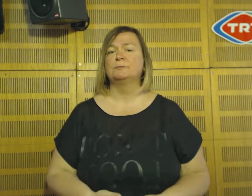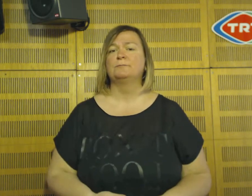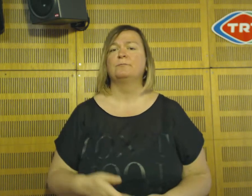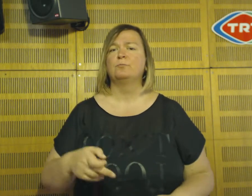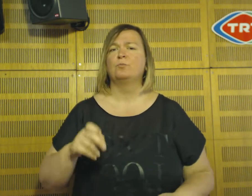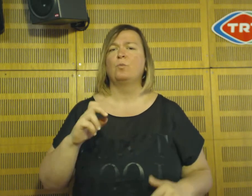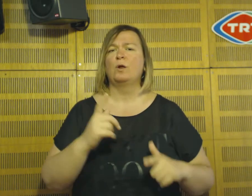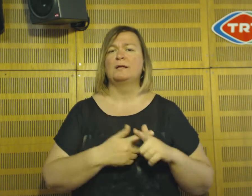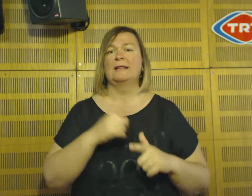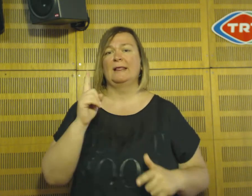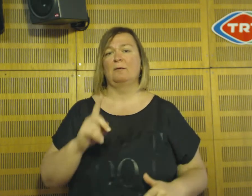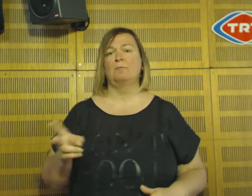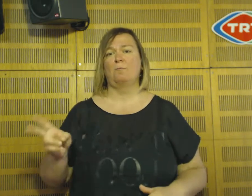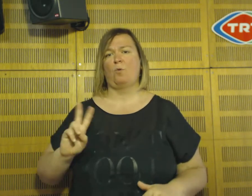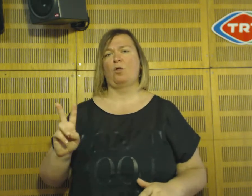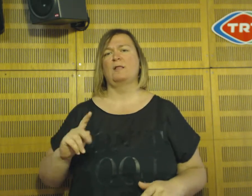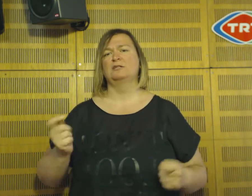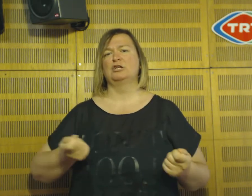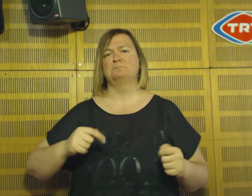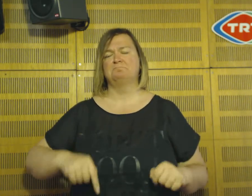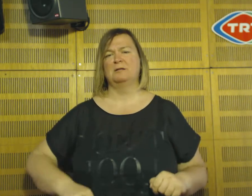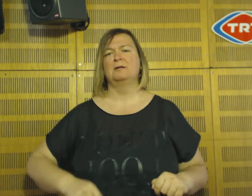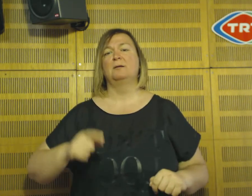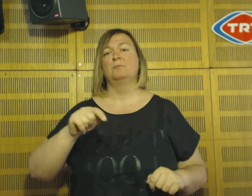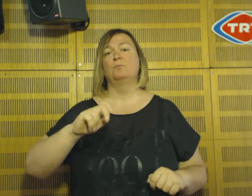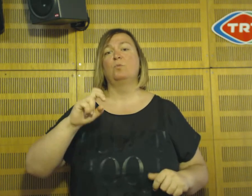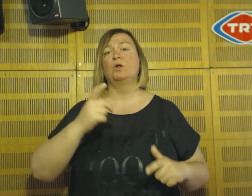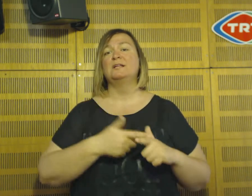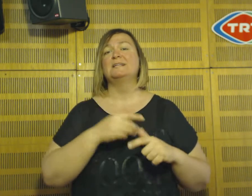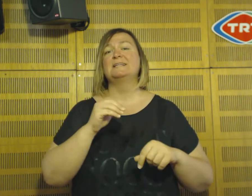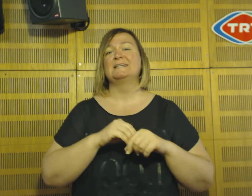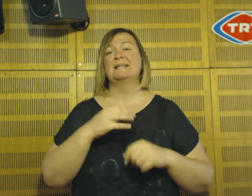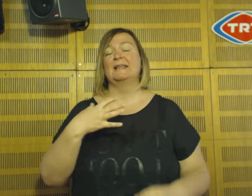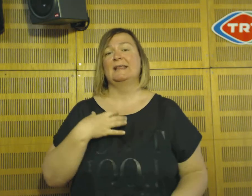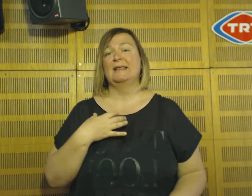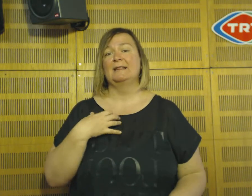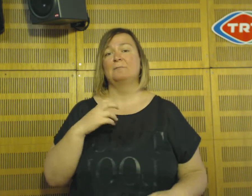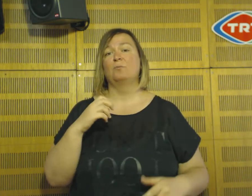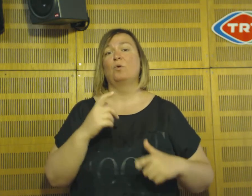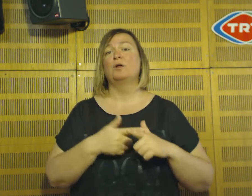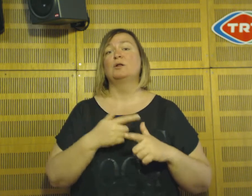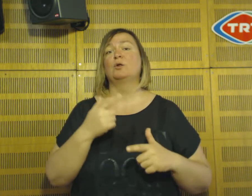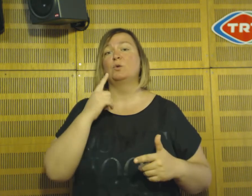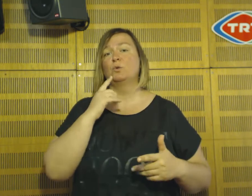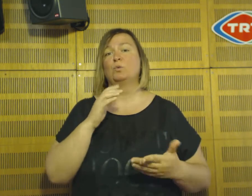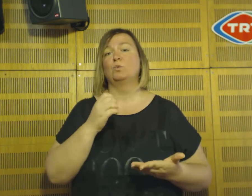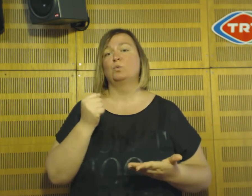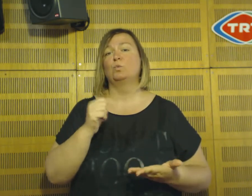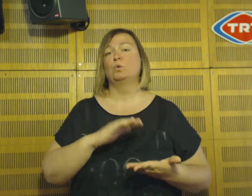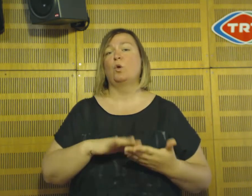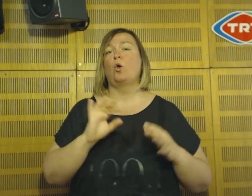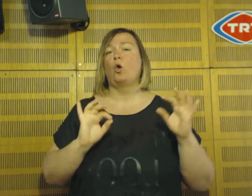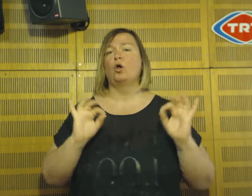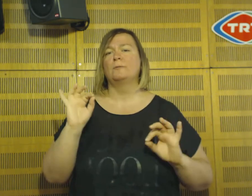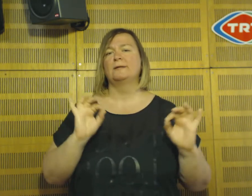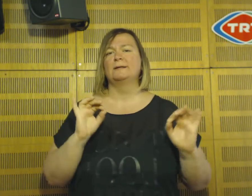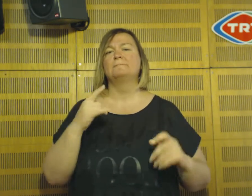proje ilk modelleme çalışması. Bu projenin içinde kendi projenin kendi tutarlılığını ölçmesi için bir etki değerlendirme de